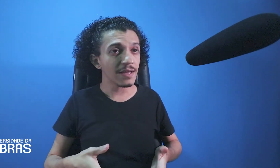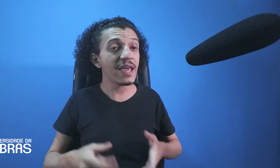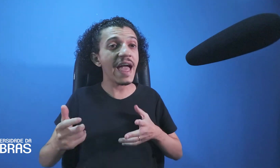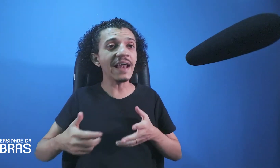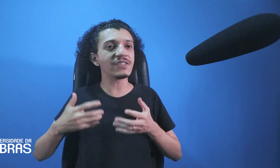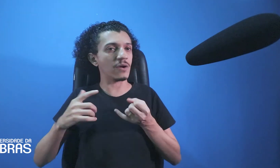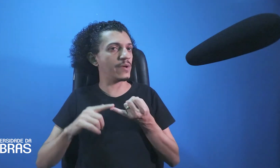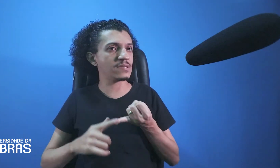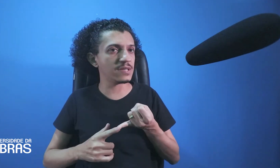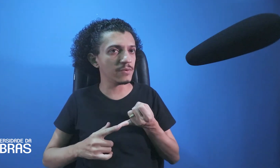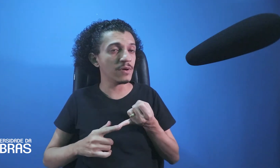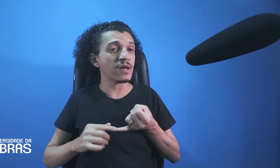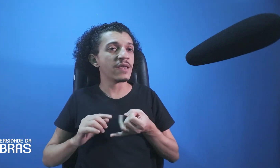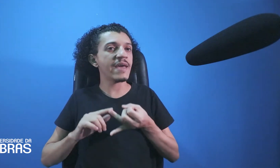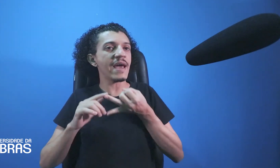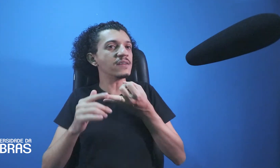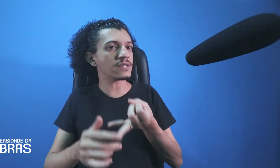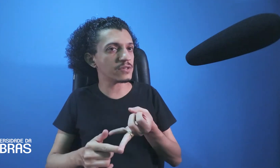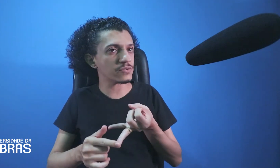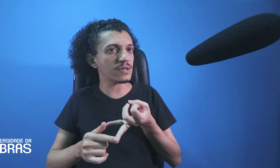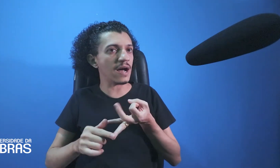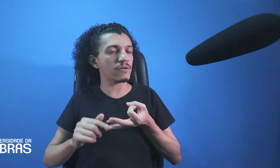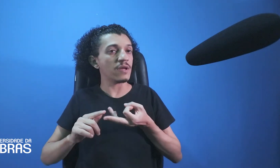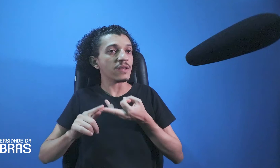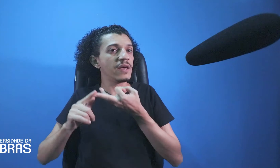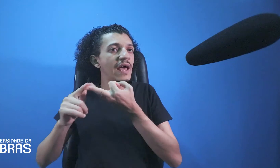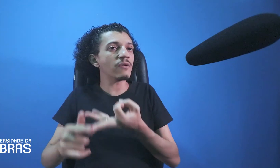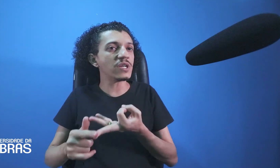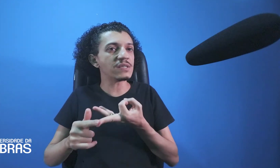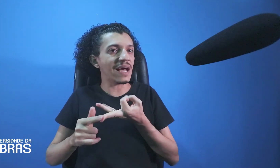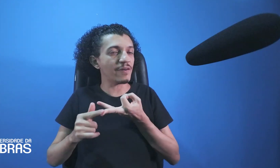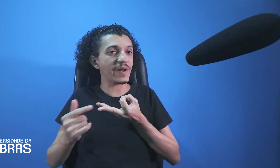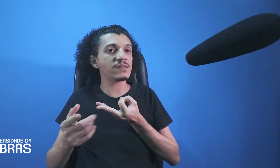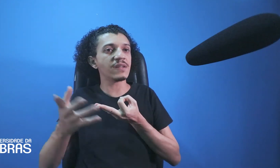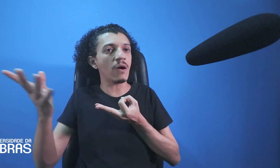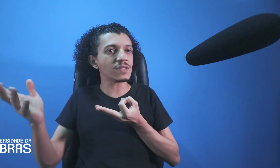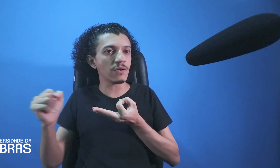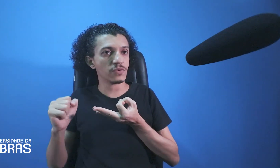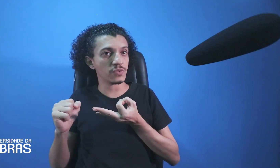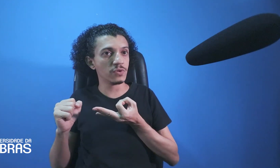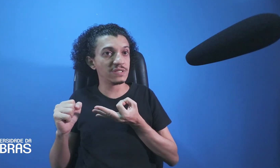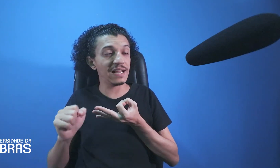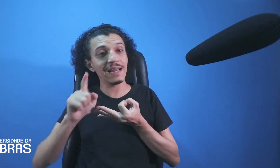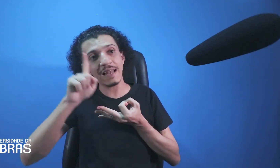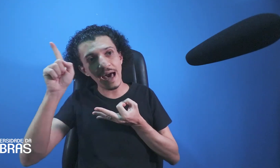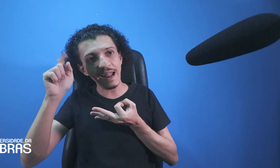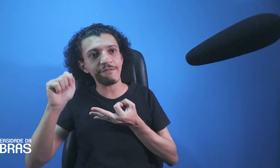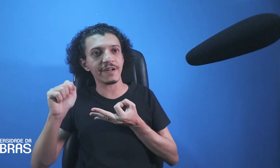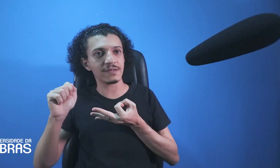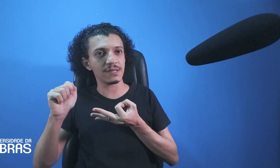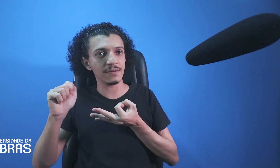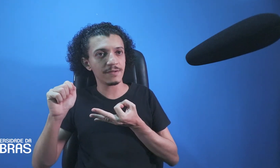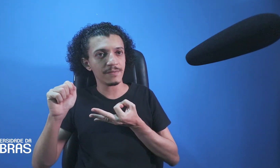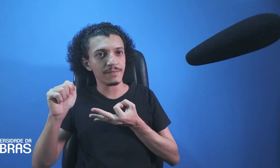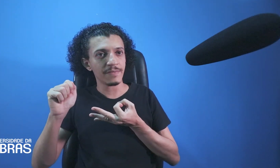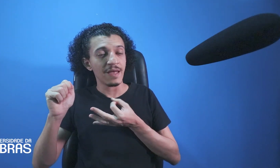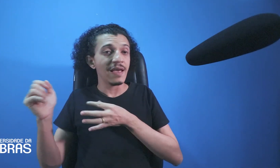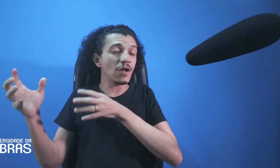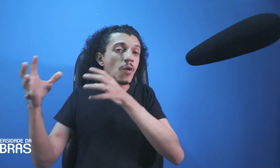que eles já conheciam, que ele já tinha estudado, que ele utilizava para ensinar os alunos surdos dele lá na França. Ele começa a